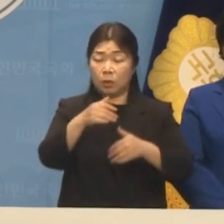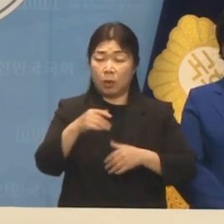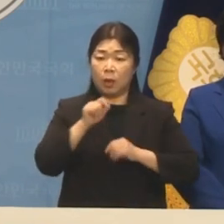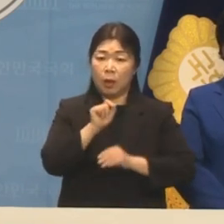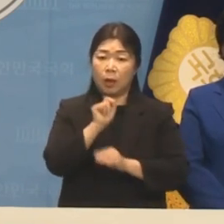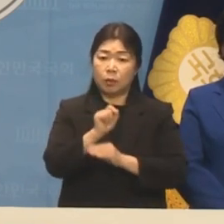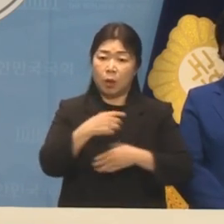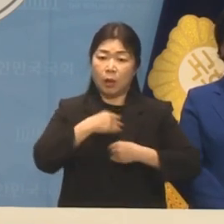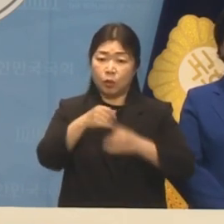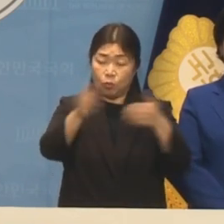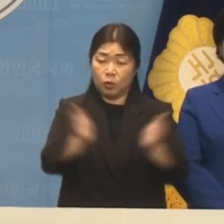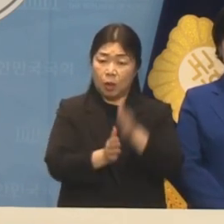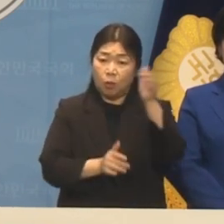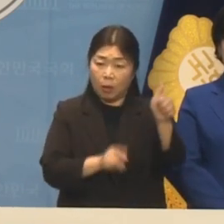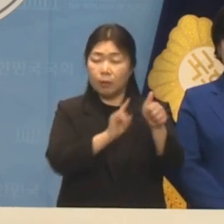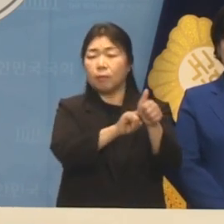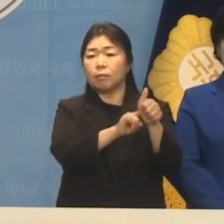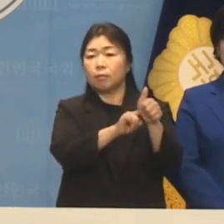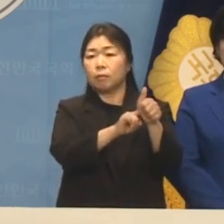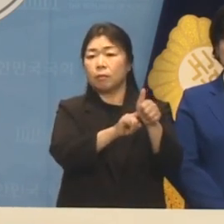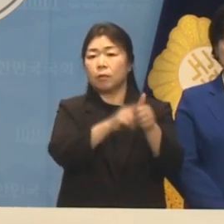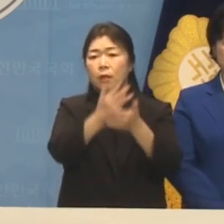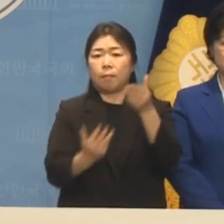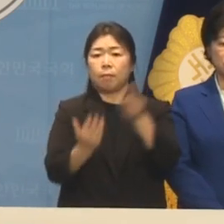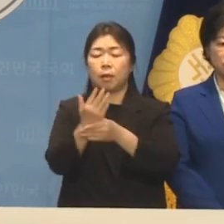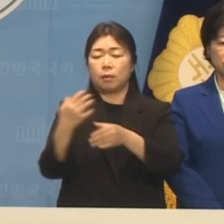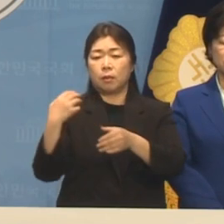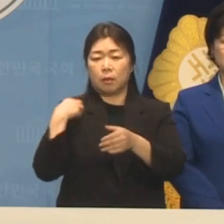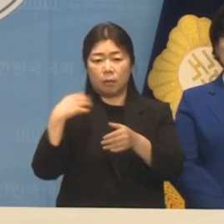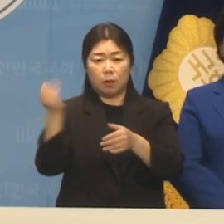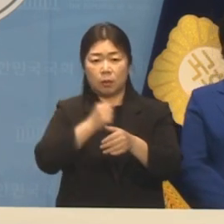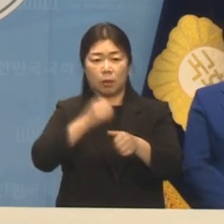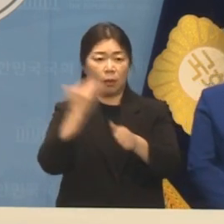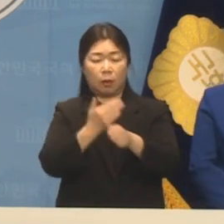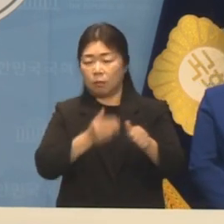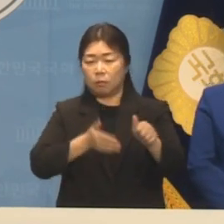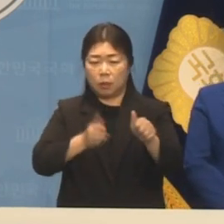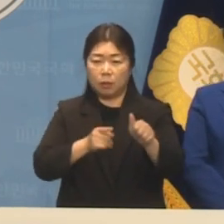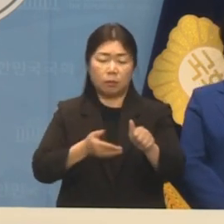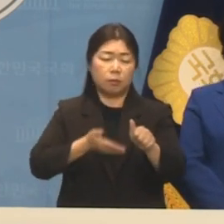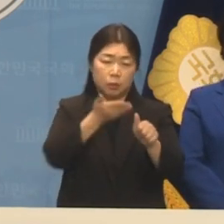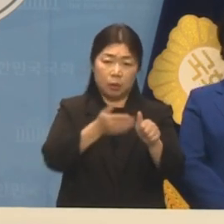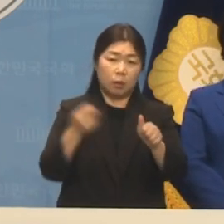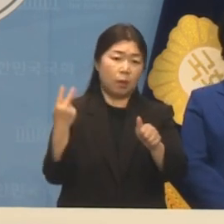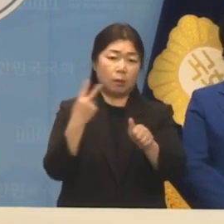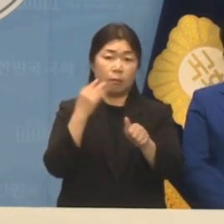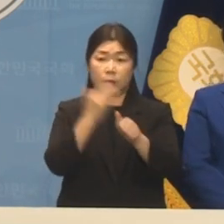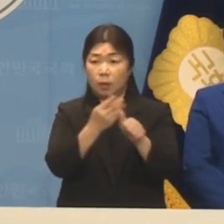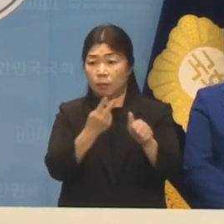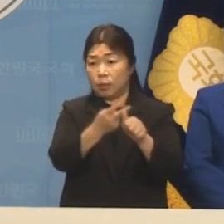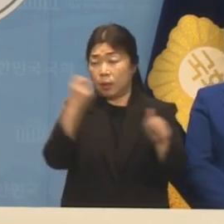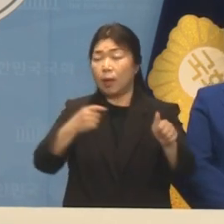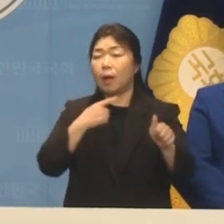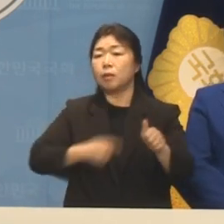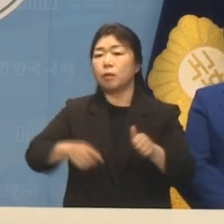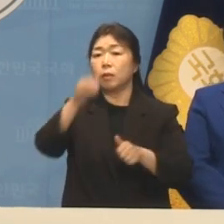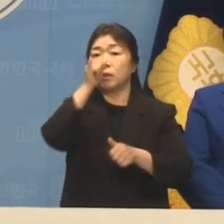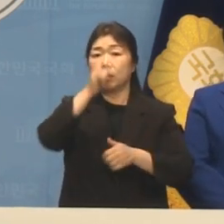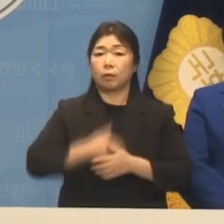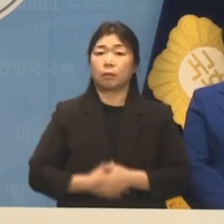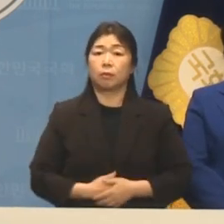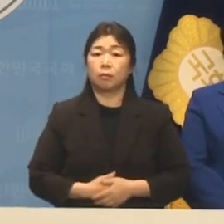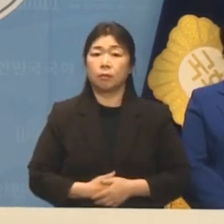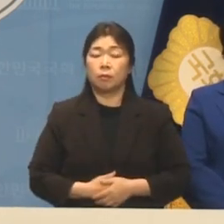장관에 대해 이태원 참사 책임을 물어 해임을 건의하고 탄핵을 소추한 바 있다.